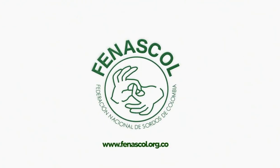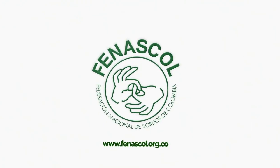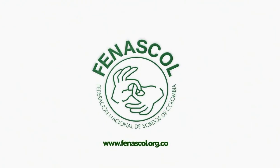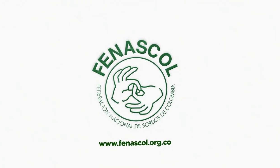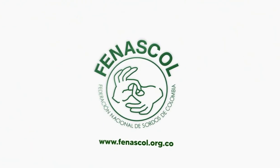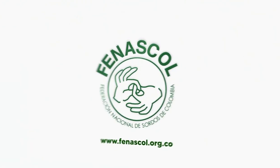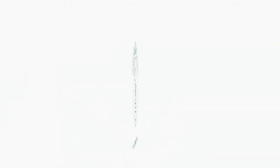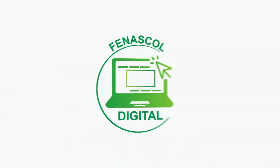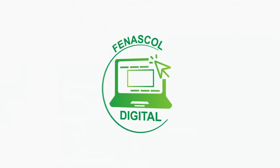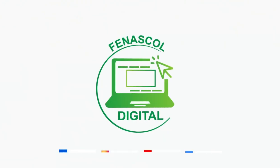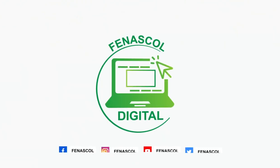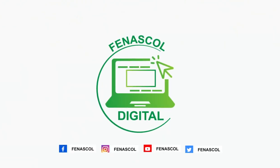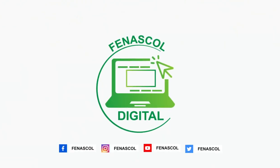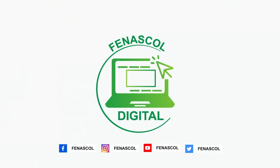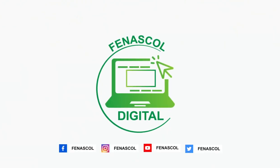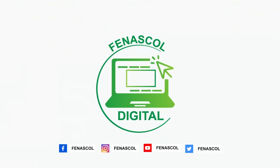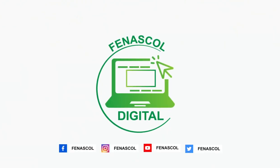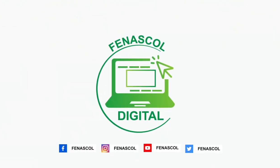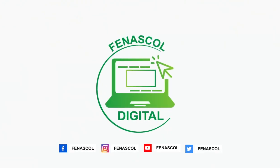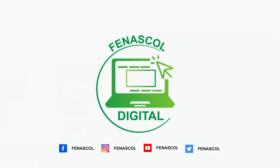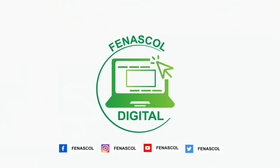¡Gracias! ¡Gracias! ¡Gracias! ¡Gracias! ¡Gracias! ¡Gracias!